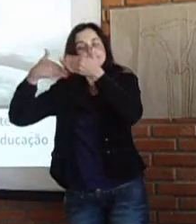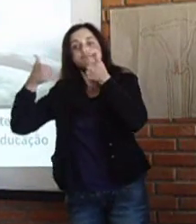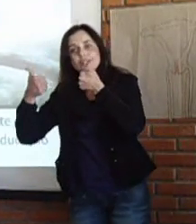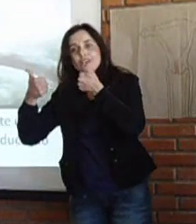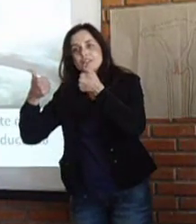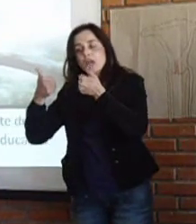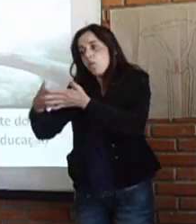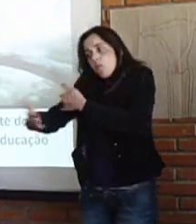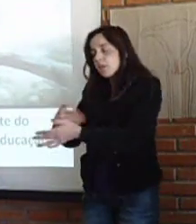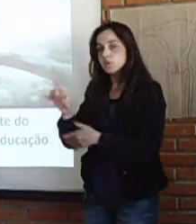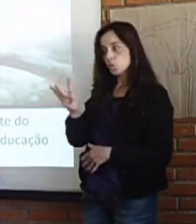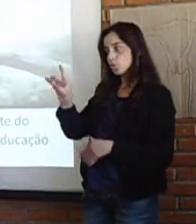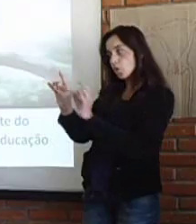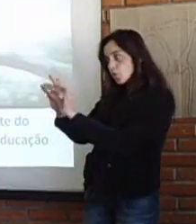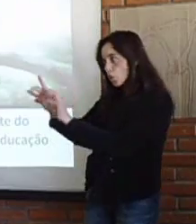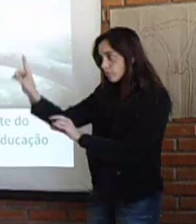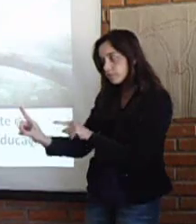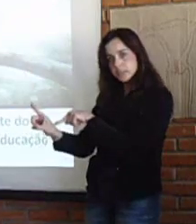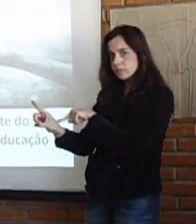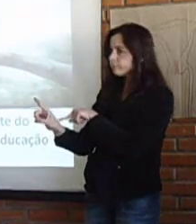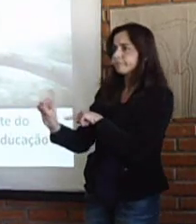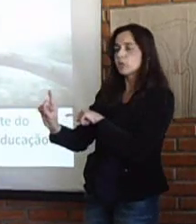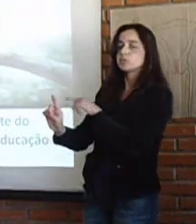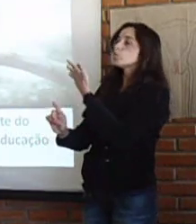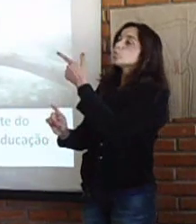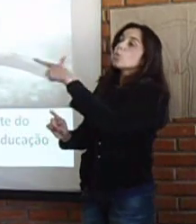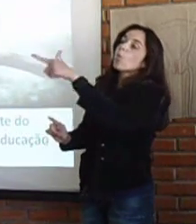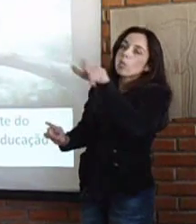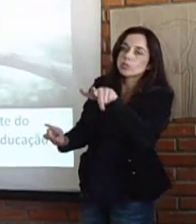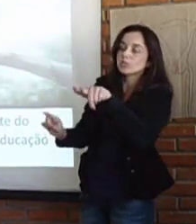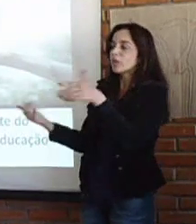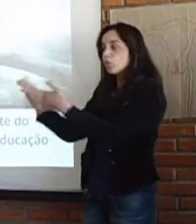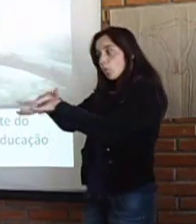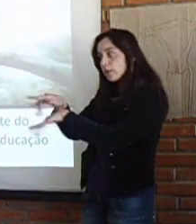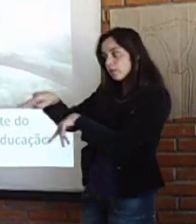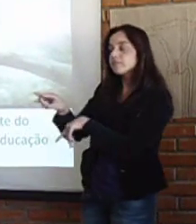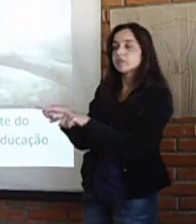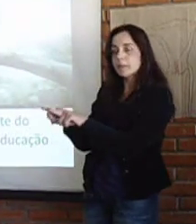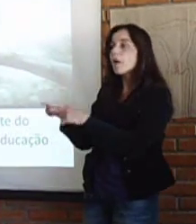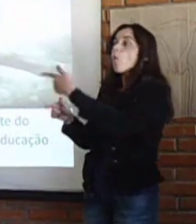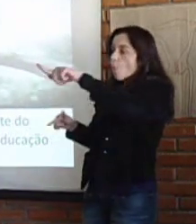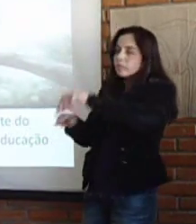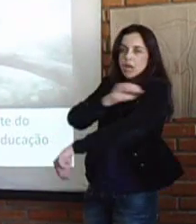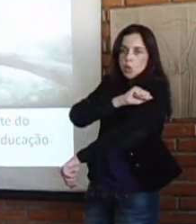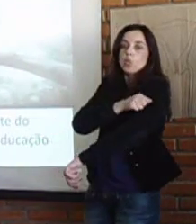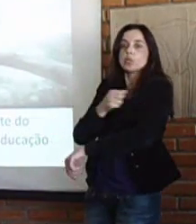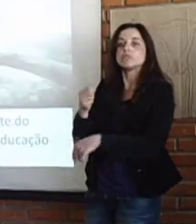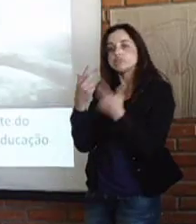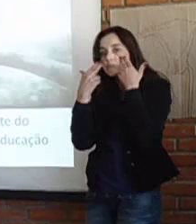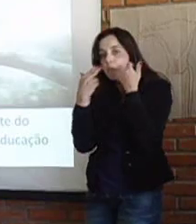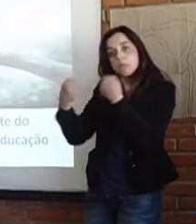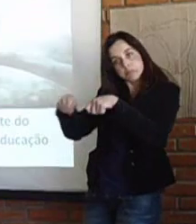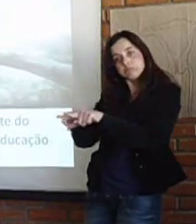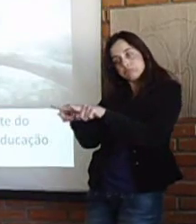que todos nós temos necessidade de compreender melhor e quando a gente usa o lúdico, quando usa o material concreto, isso fica